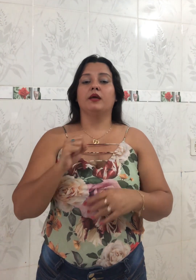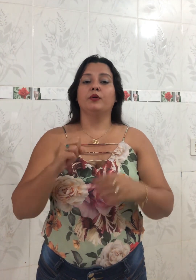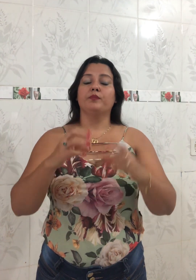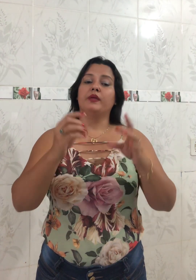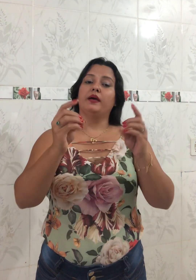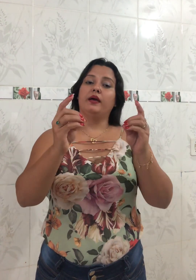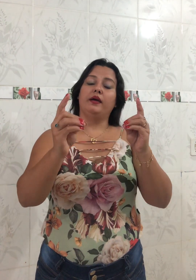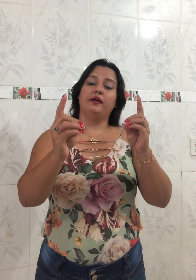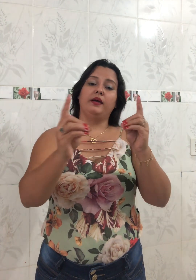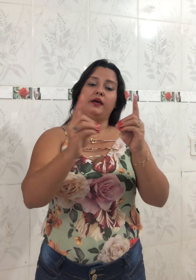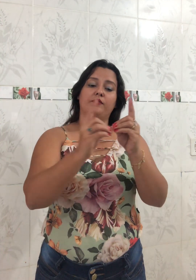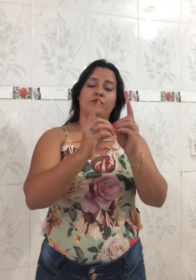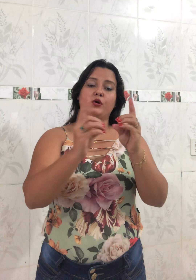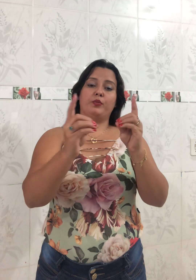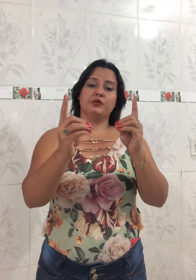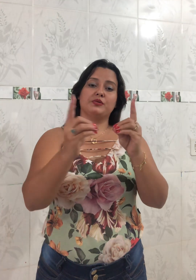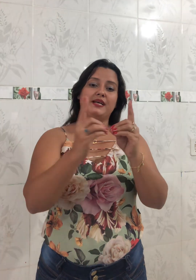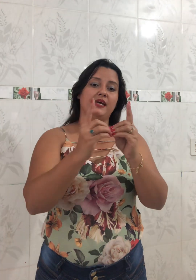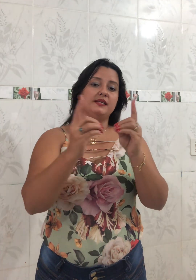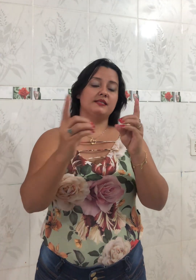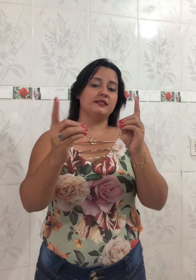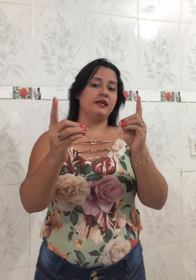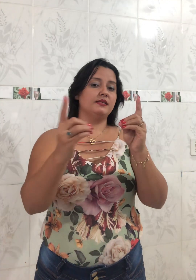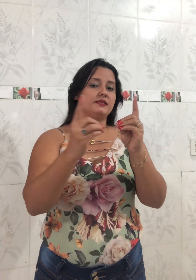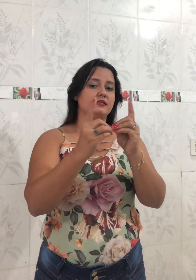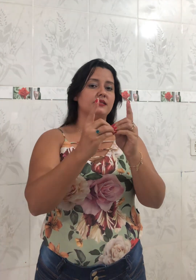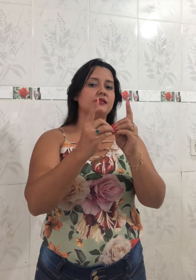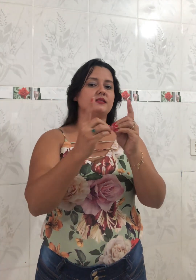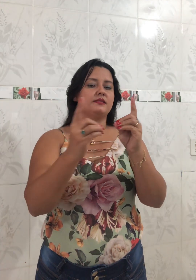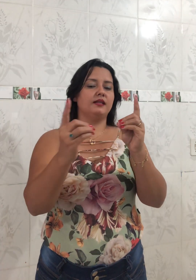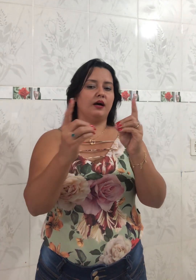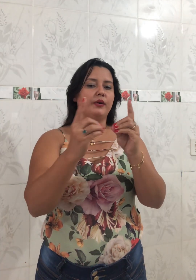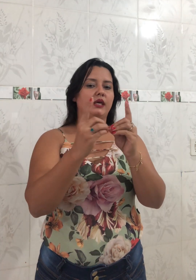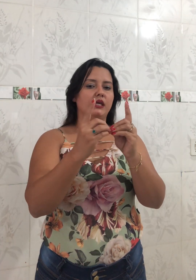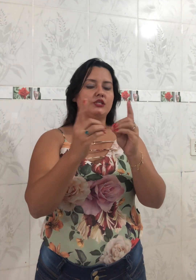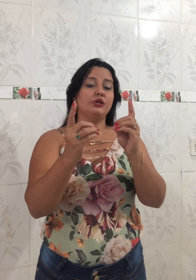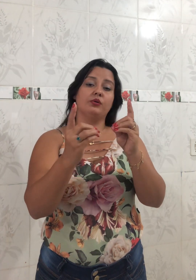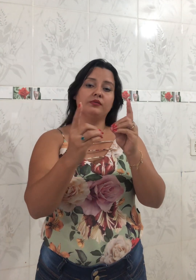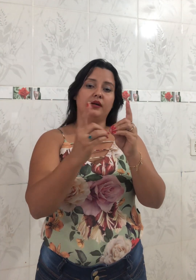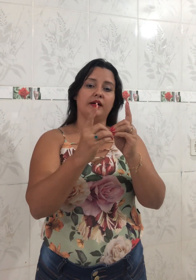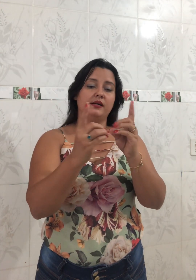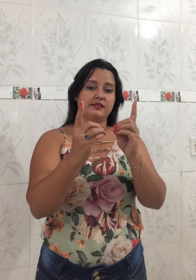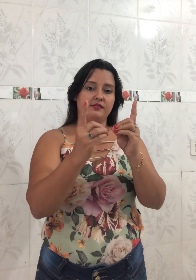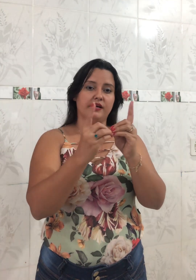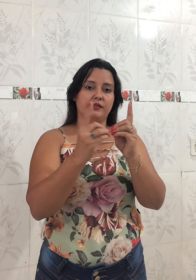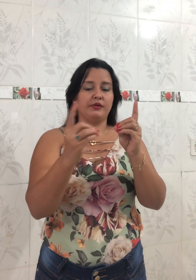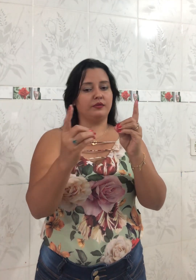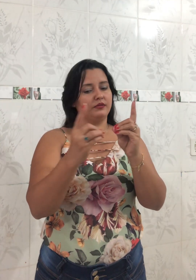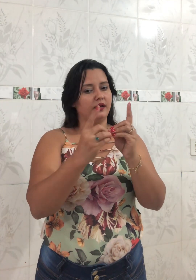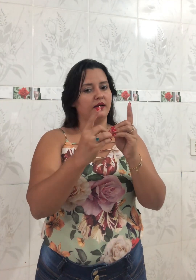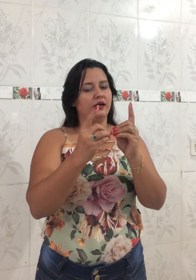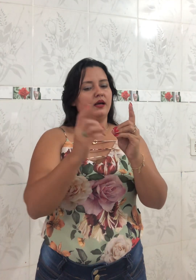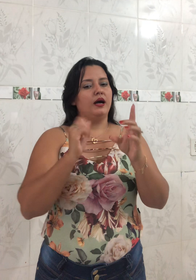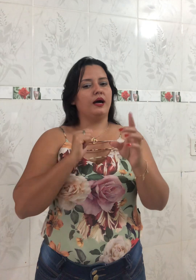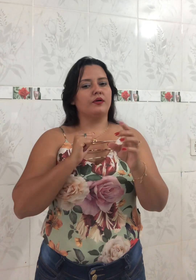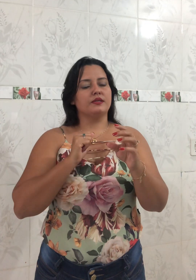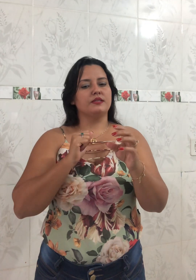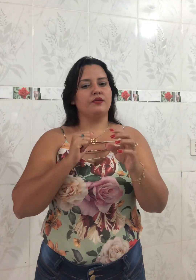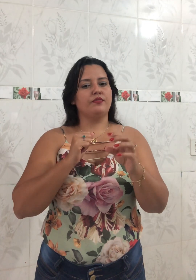Então, eu posso usar esse sinal aqui de encontrar, esse verbo encontrar. Agora, se eu falar